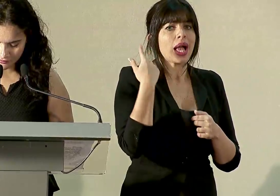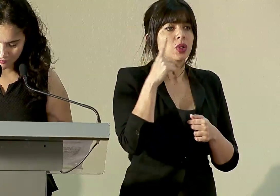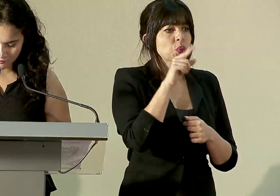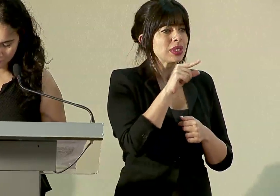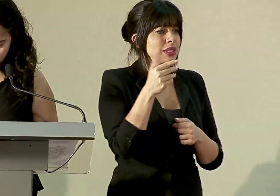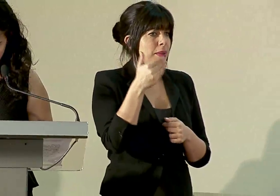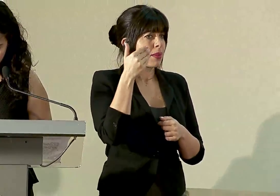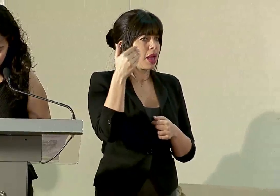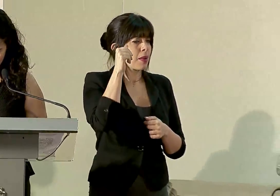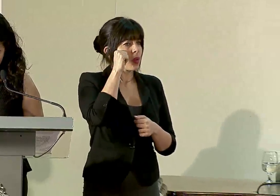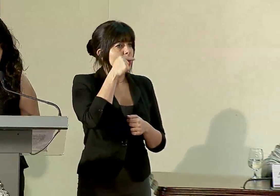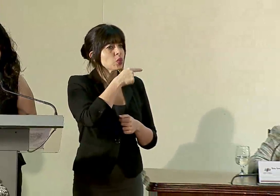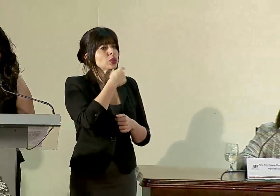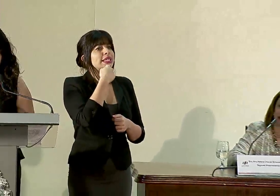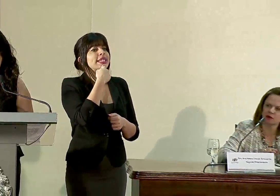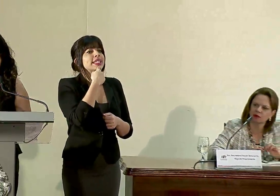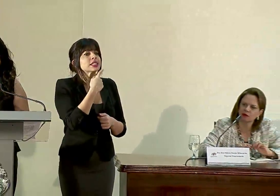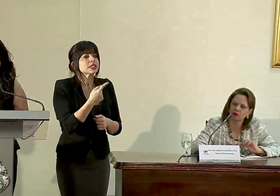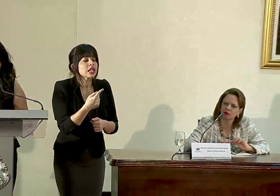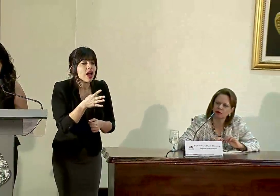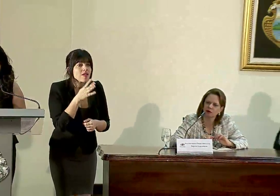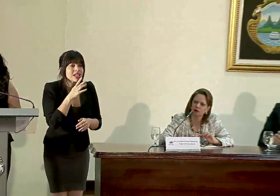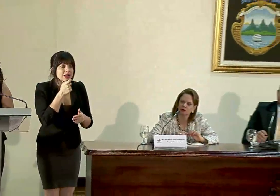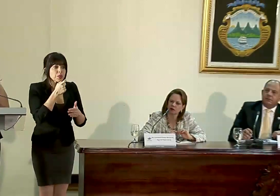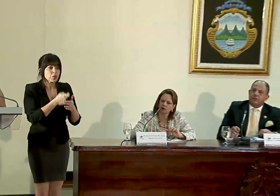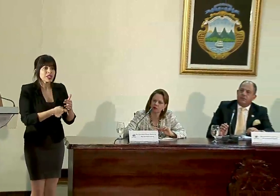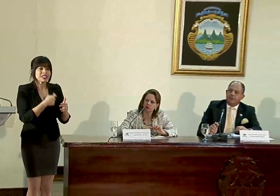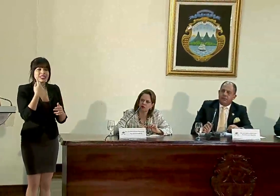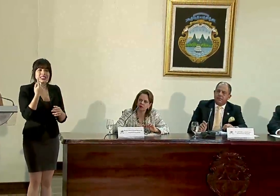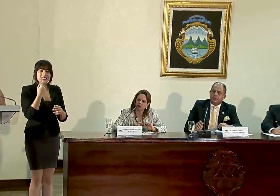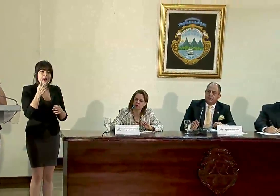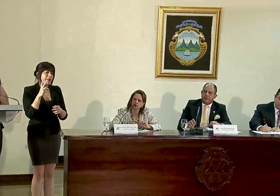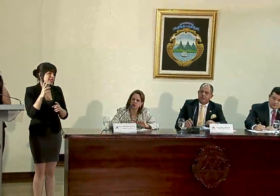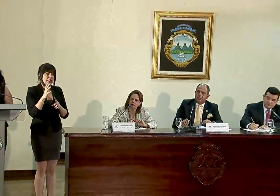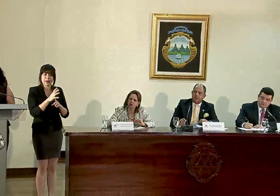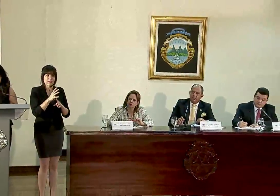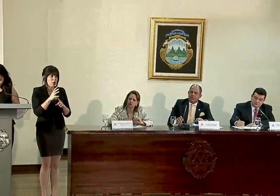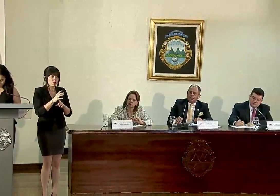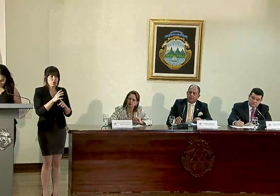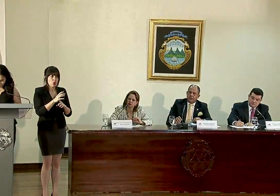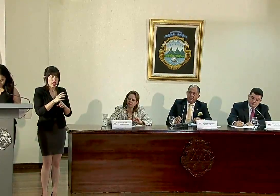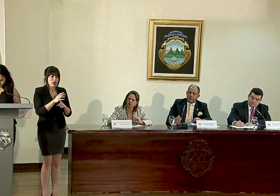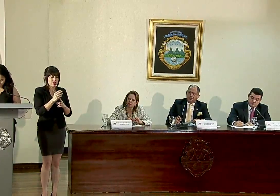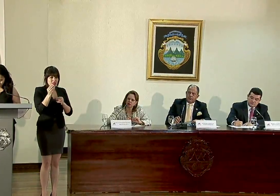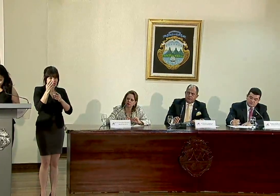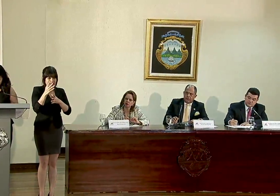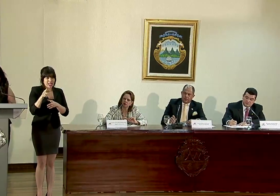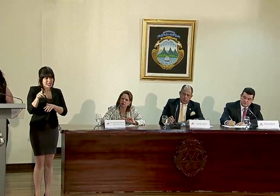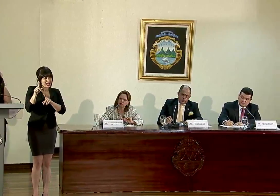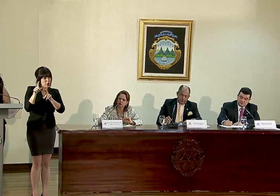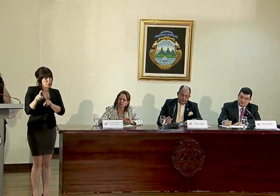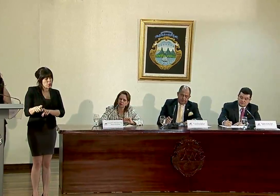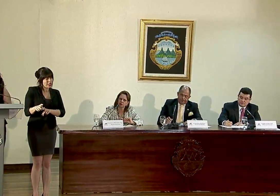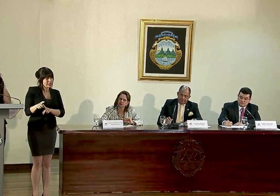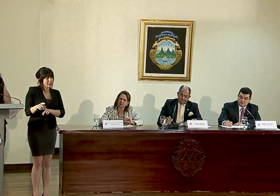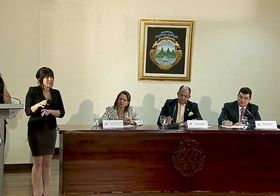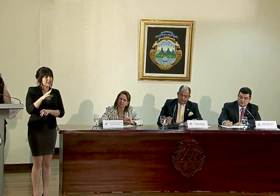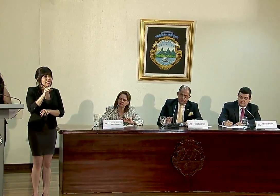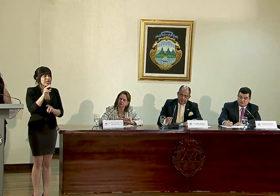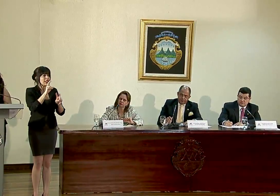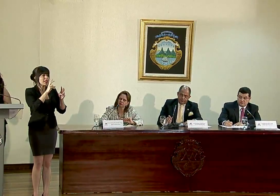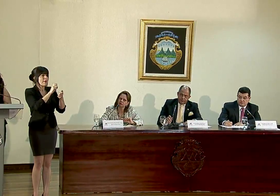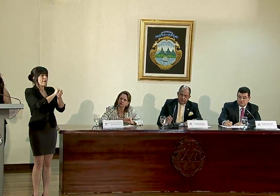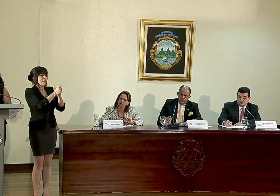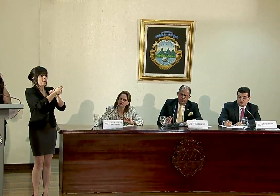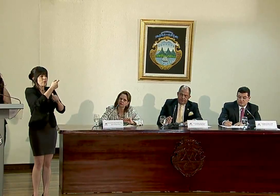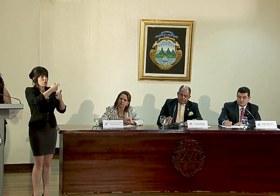unas semanas atrás recuerdo que usted decía que hablar de impuestos siempre es impopular Con los datos que arrojan estas encuestas y con el tema de